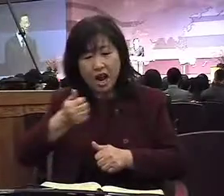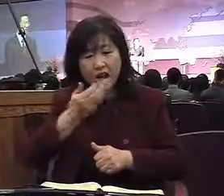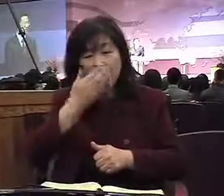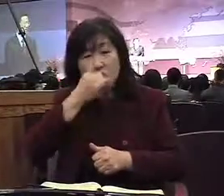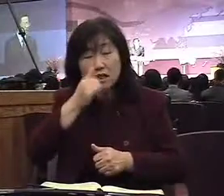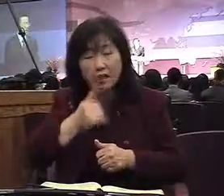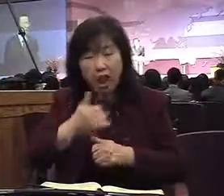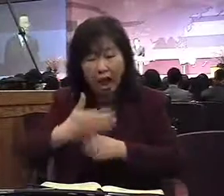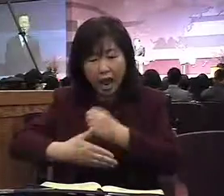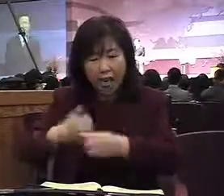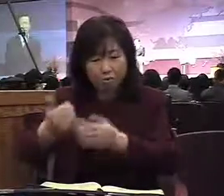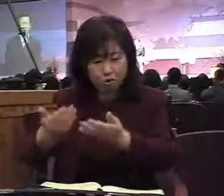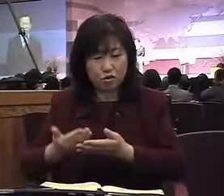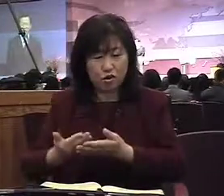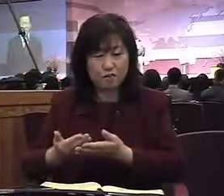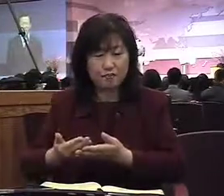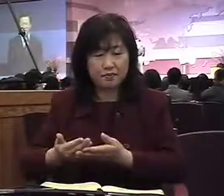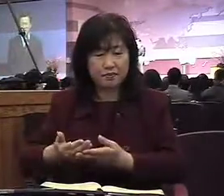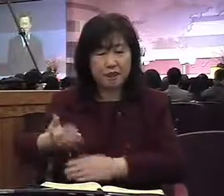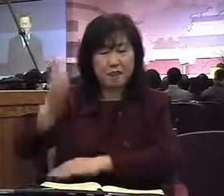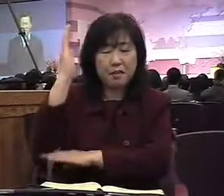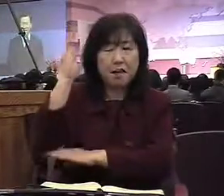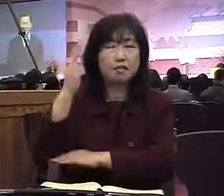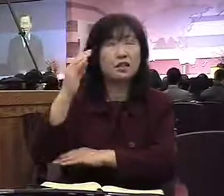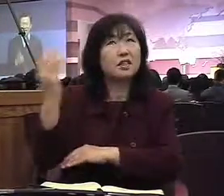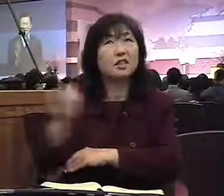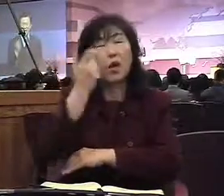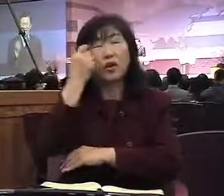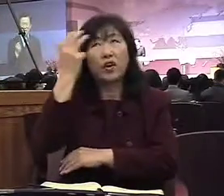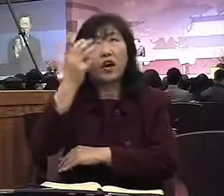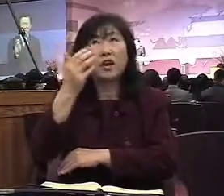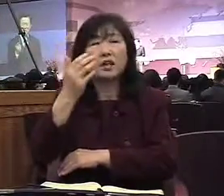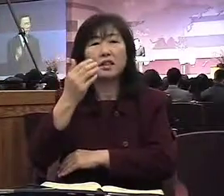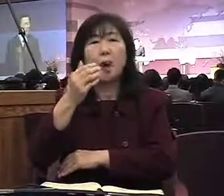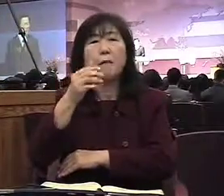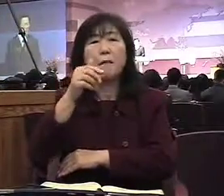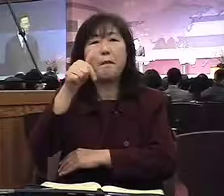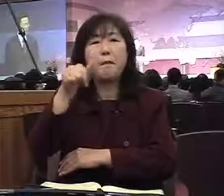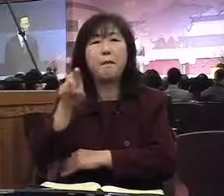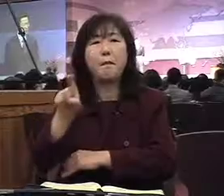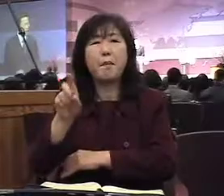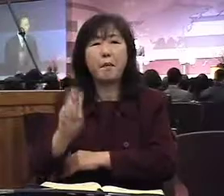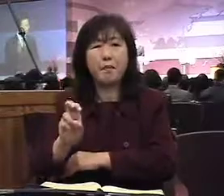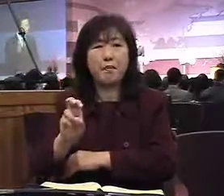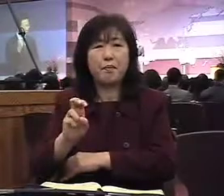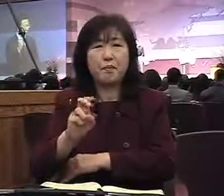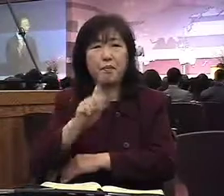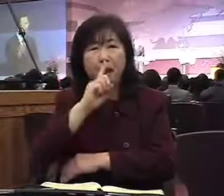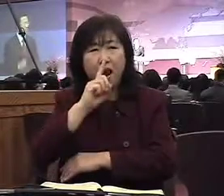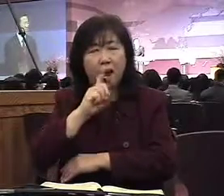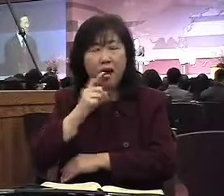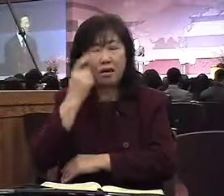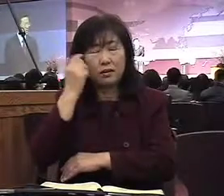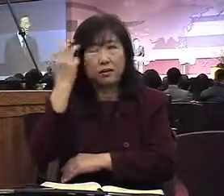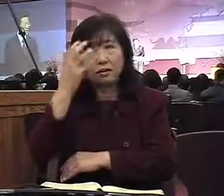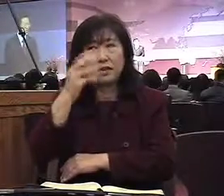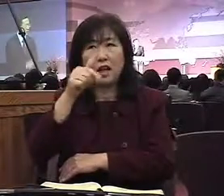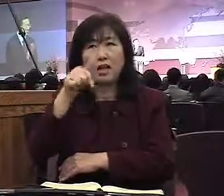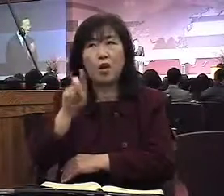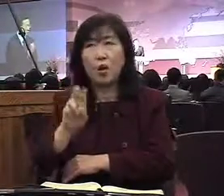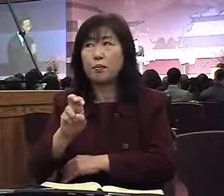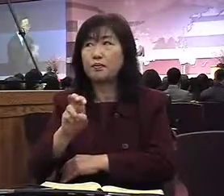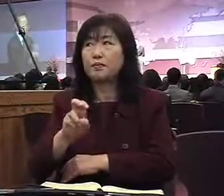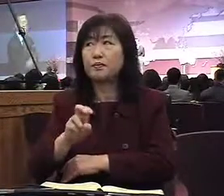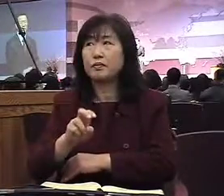주시오. 여러분 말씀은 성령의 검이라고 했습니다. 그 하나님의 말씀을 붙잡으시길 바랍니다. 온전히 의지하시길 바랍니다.